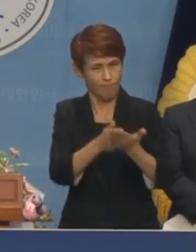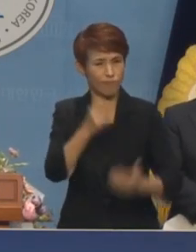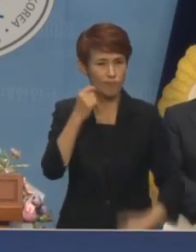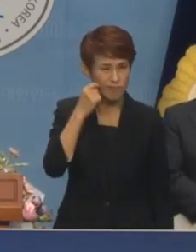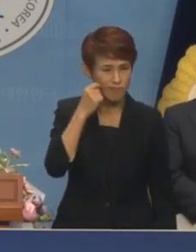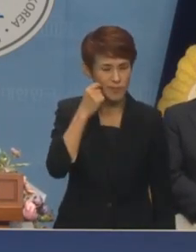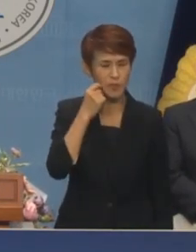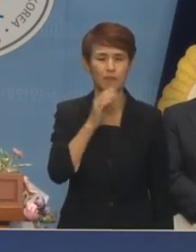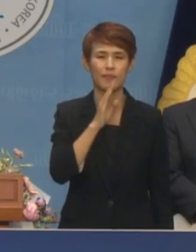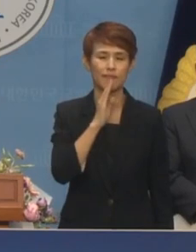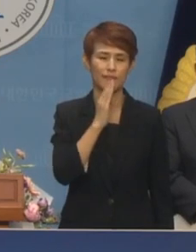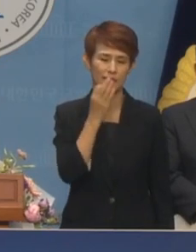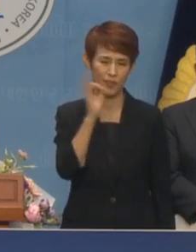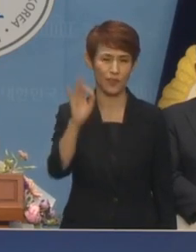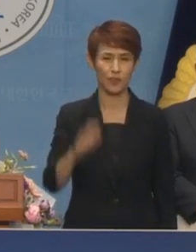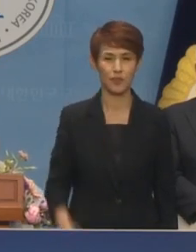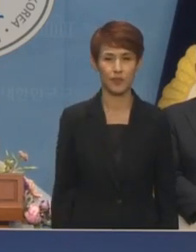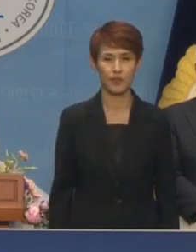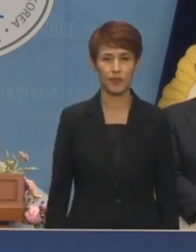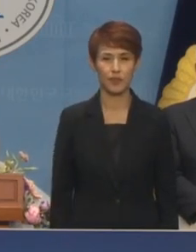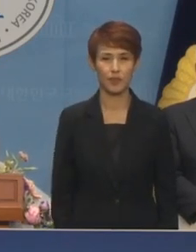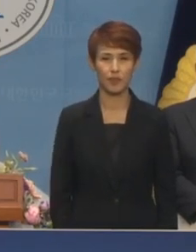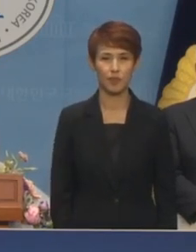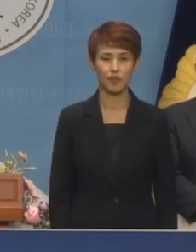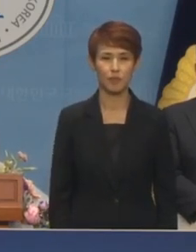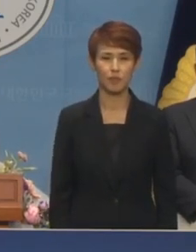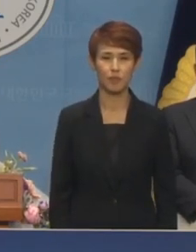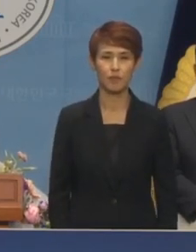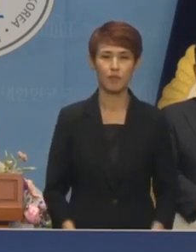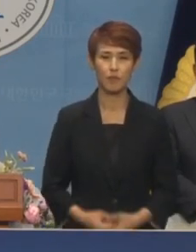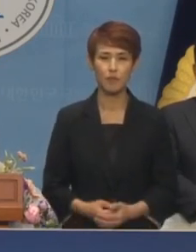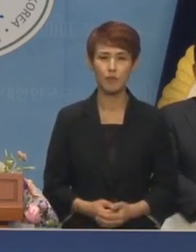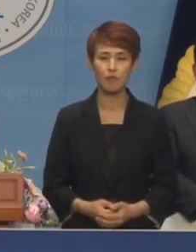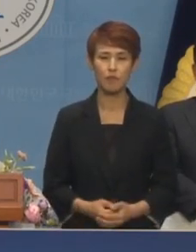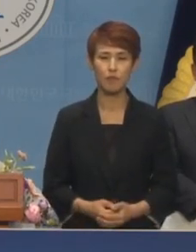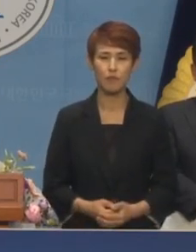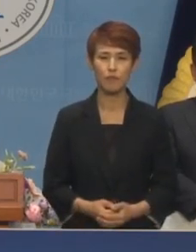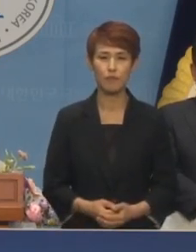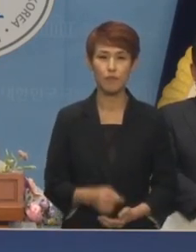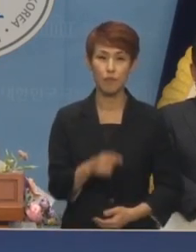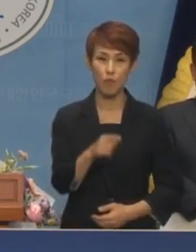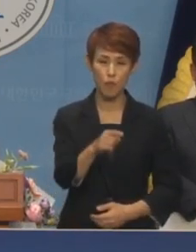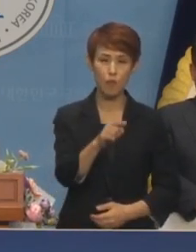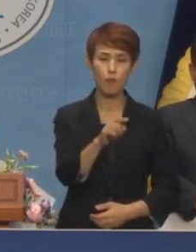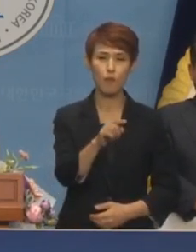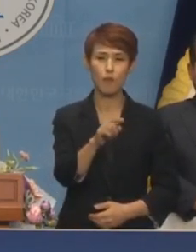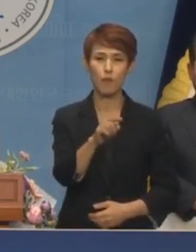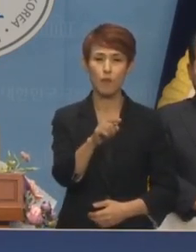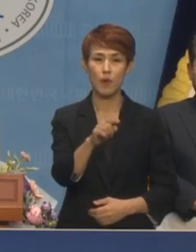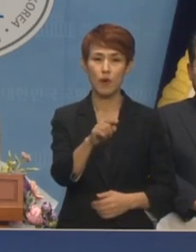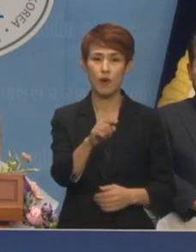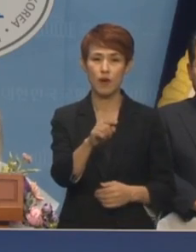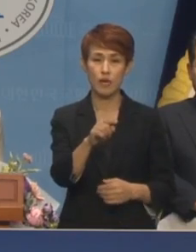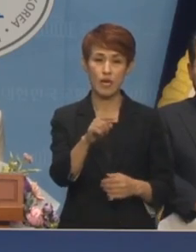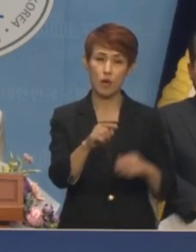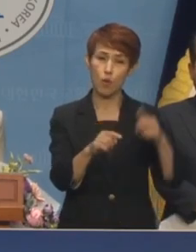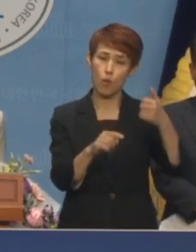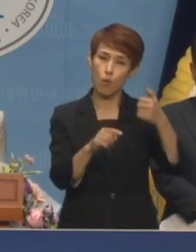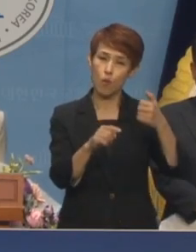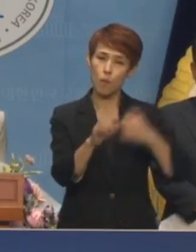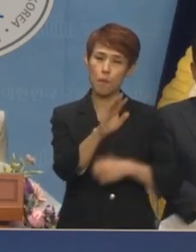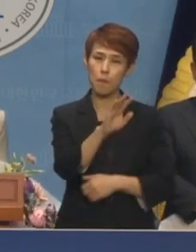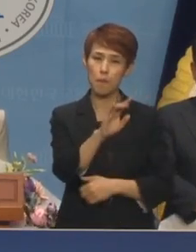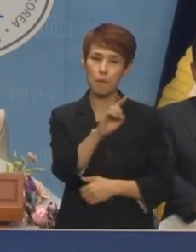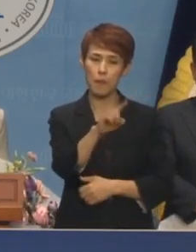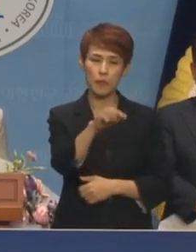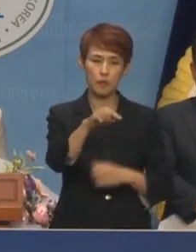좀 있습니다. 예를 들면 배추권 거래제 유상할당 비율에 대해서는 50%로